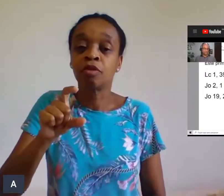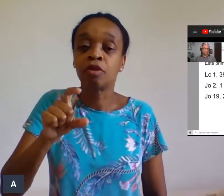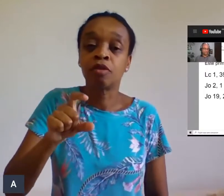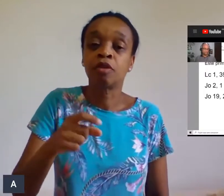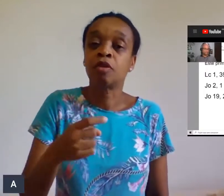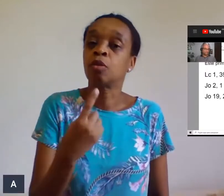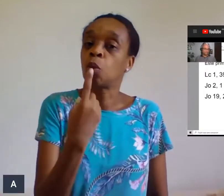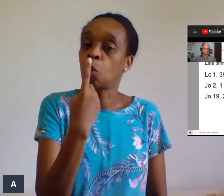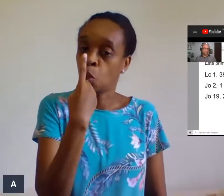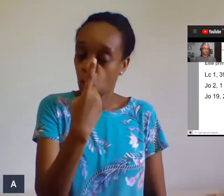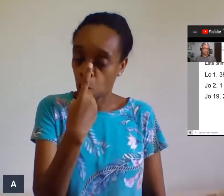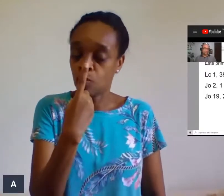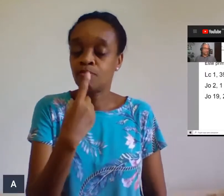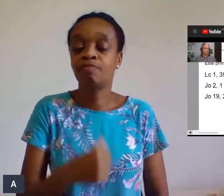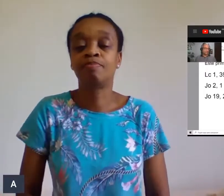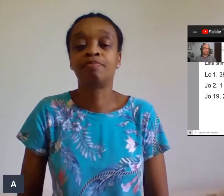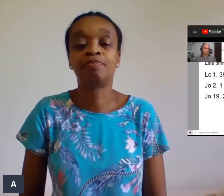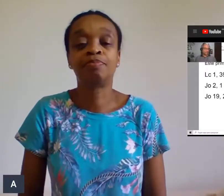João aqui.